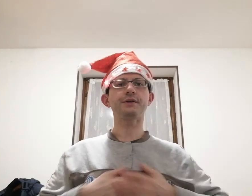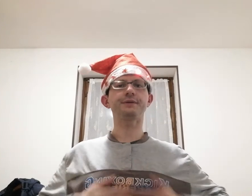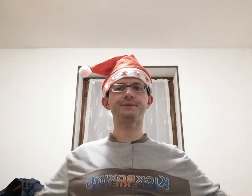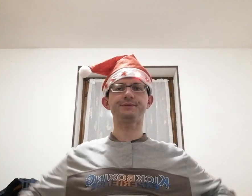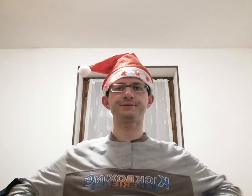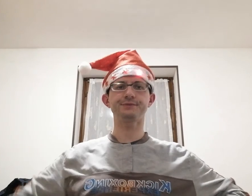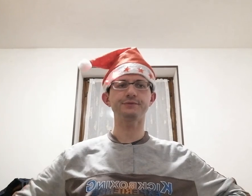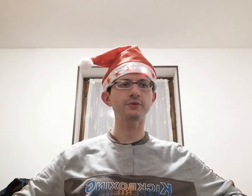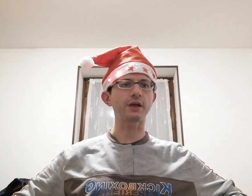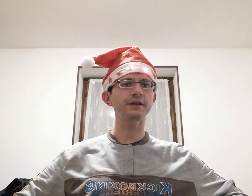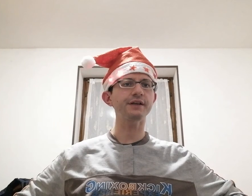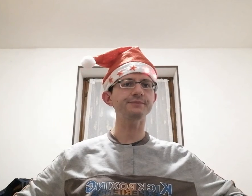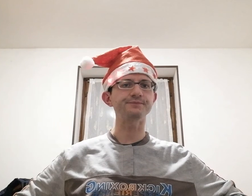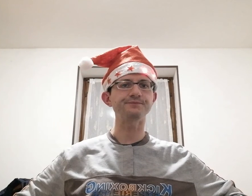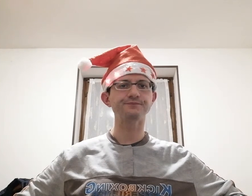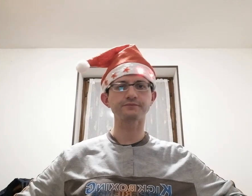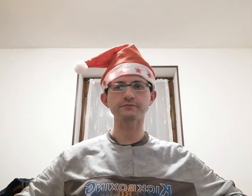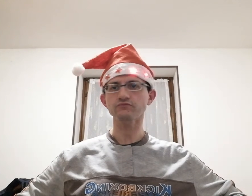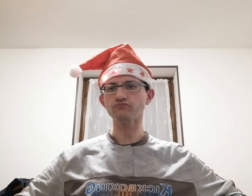Vabbè. Ok, dai.